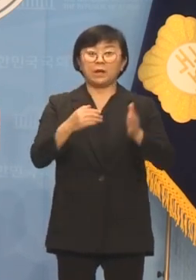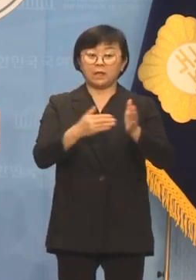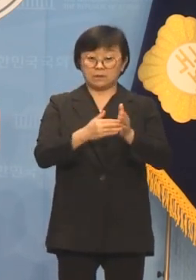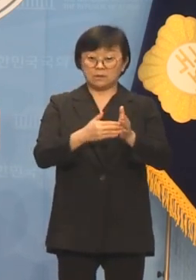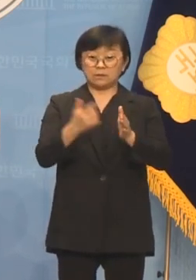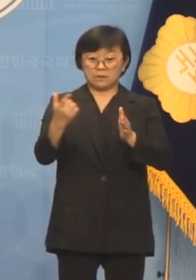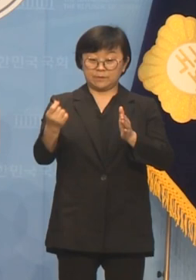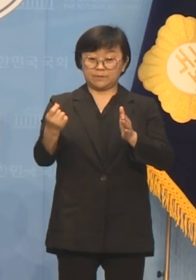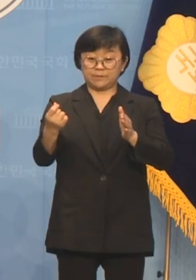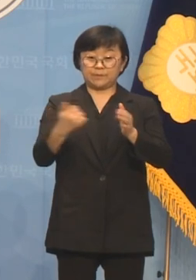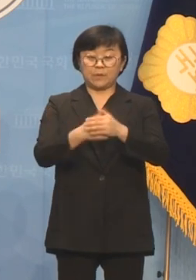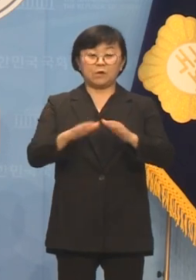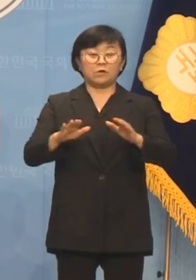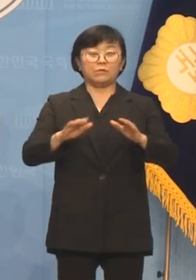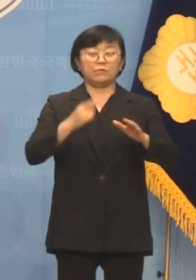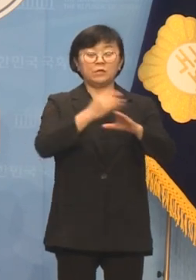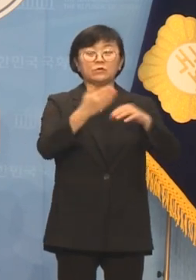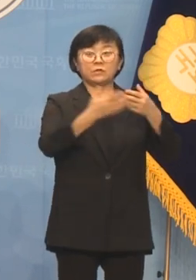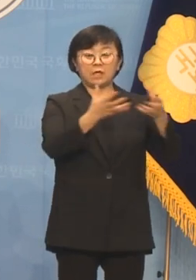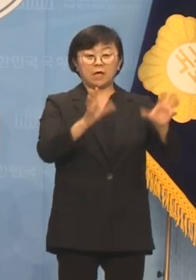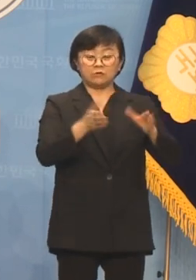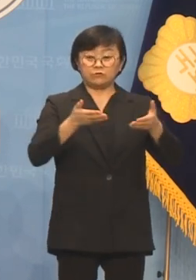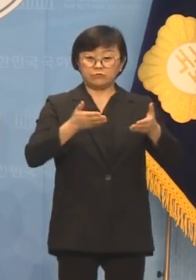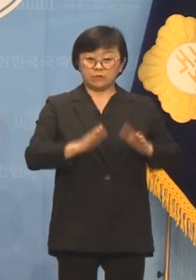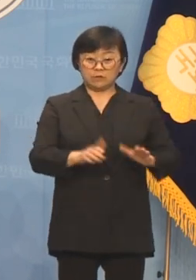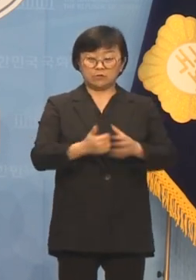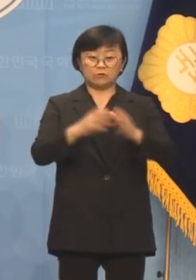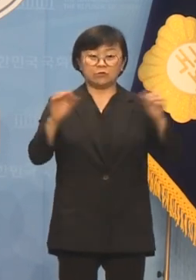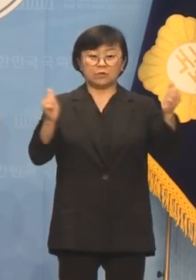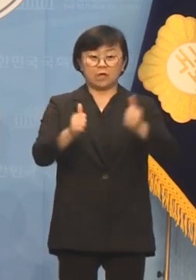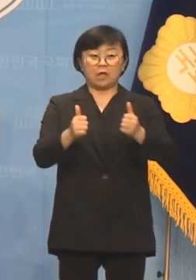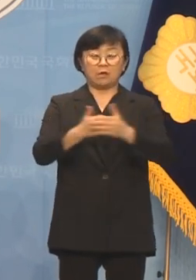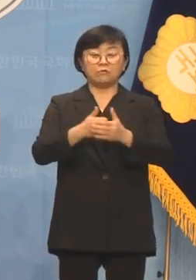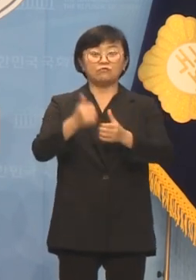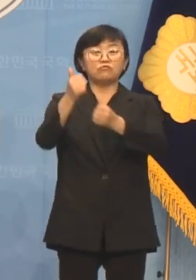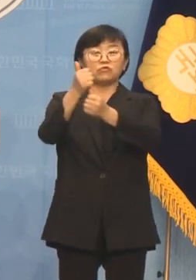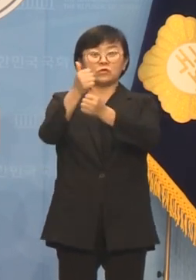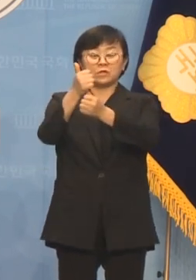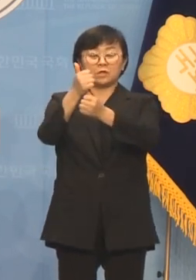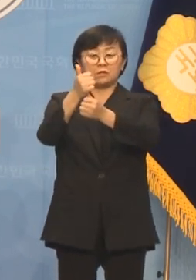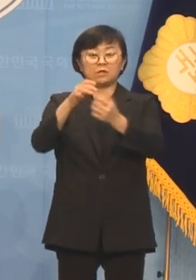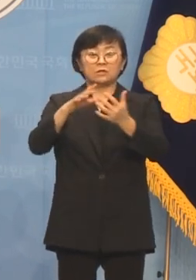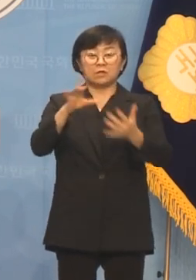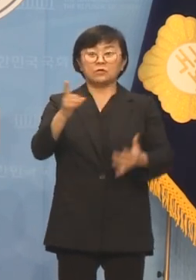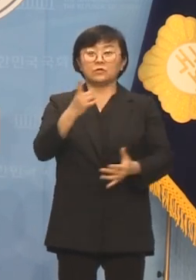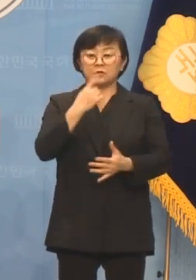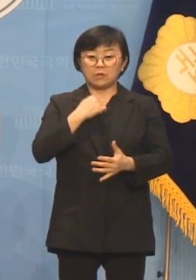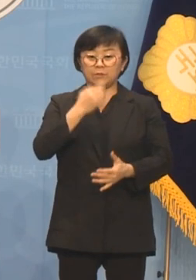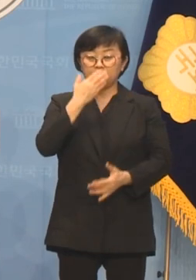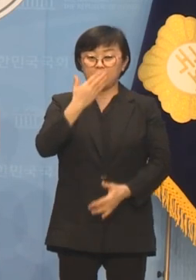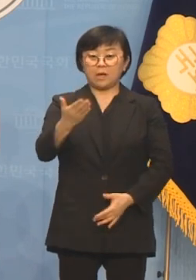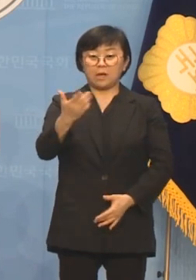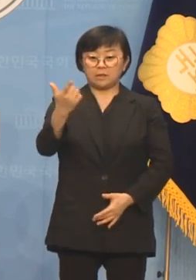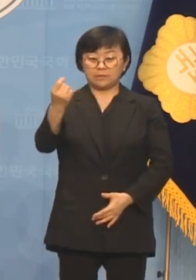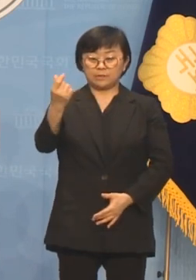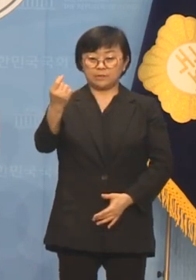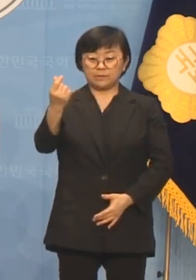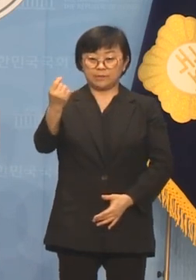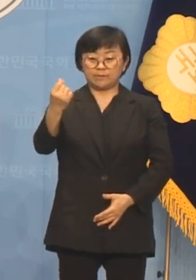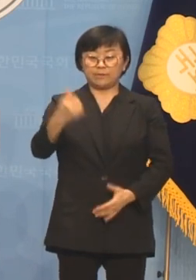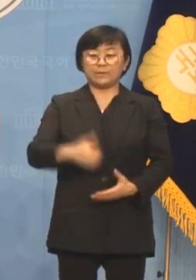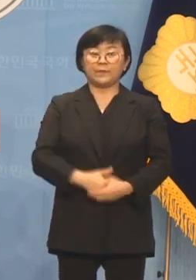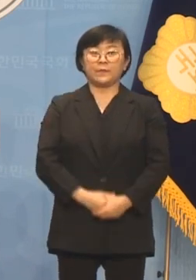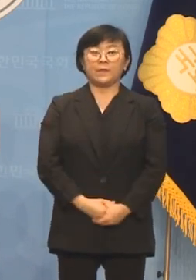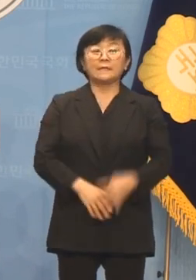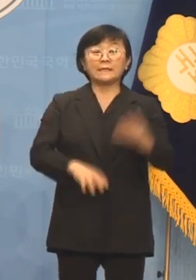중진으로 우리 민주당 출신에게 국회 부의장으로 선출될 수 있었던 사선